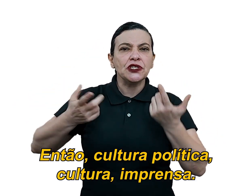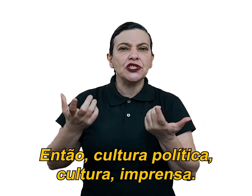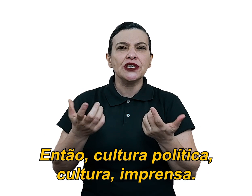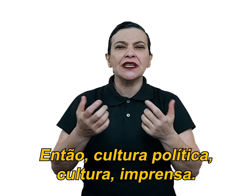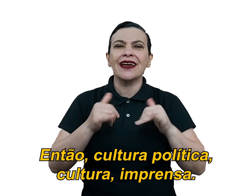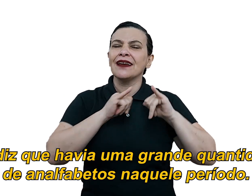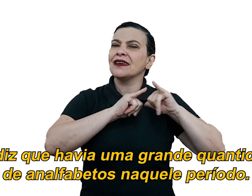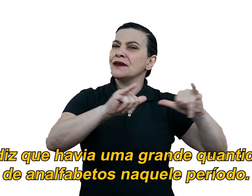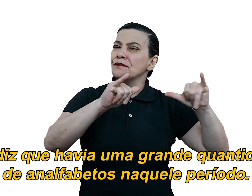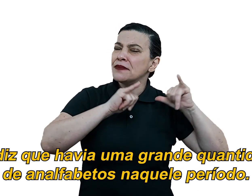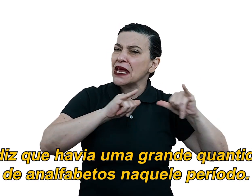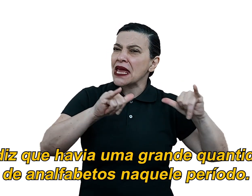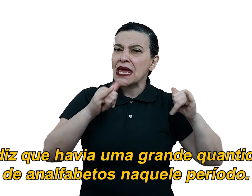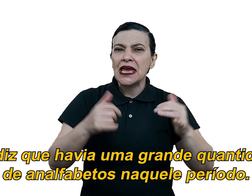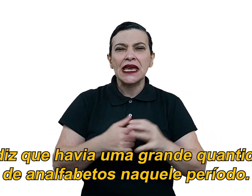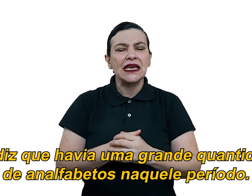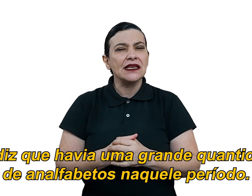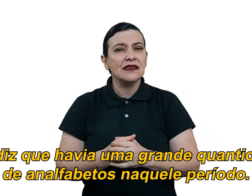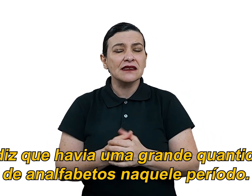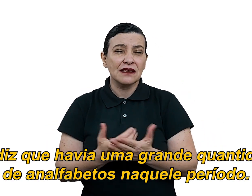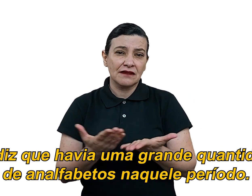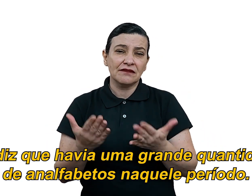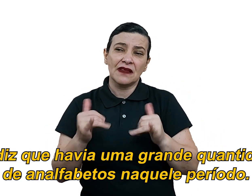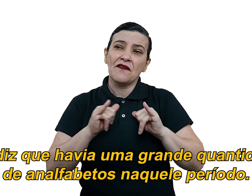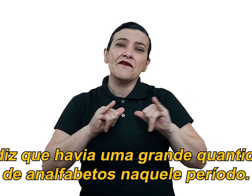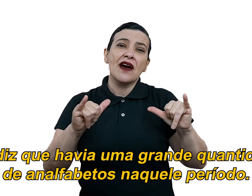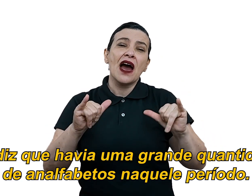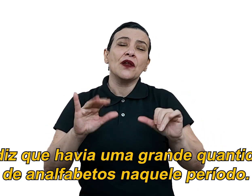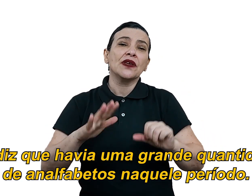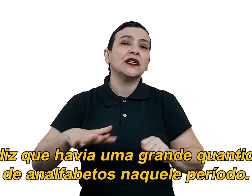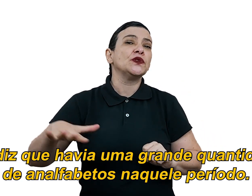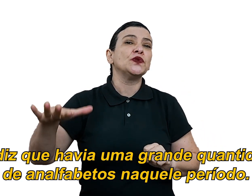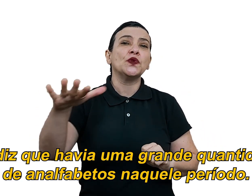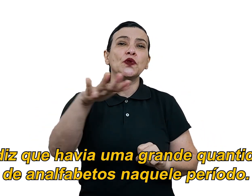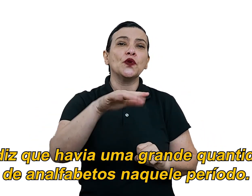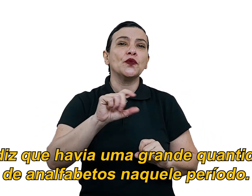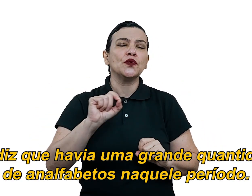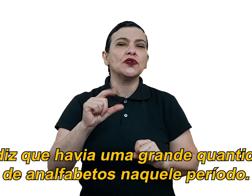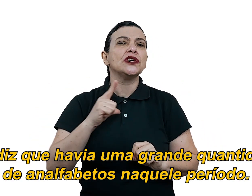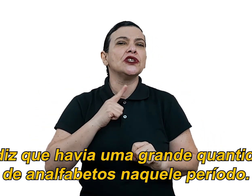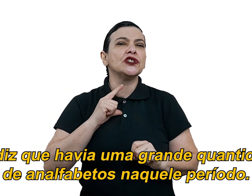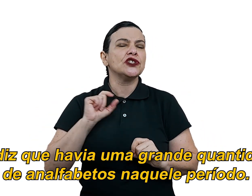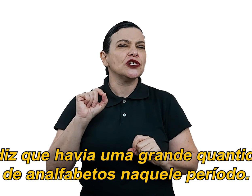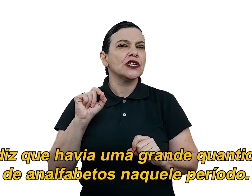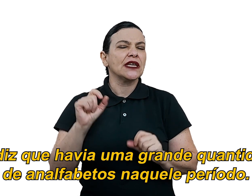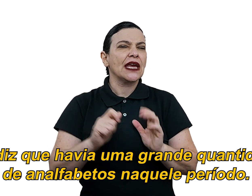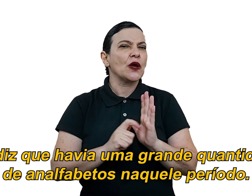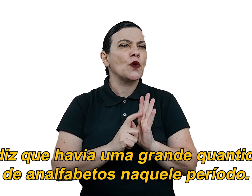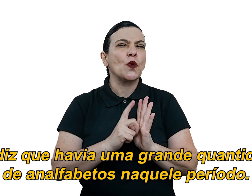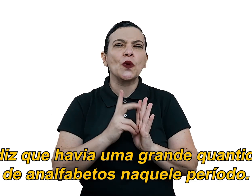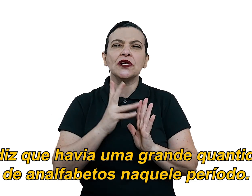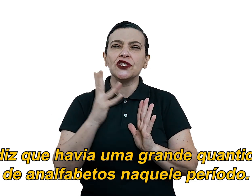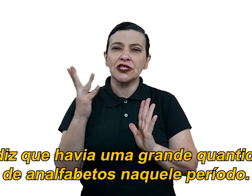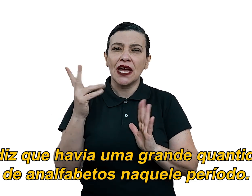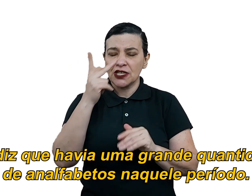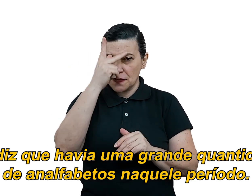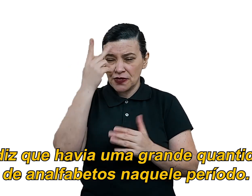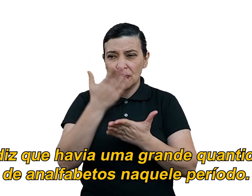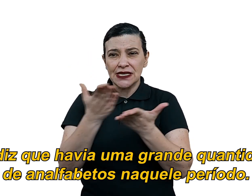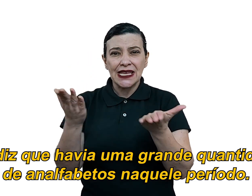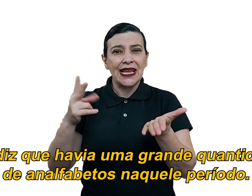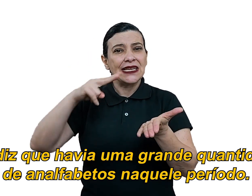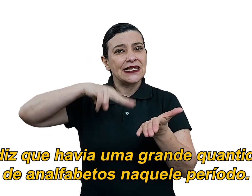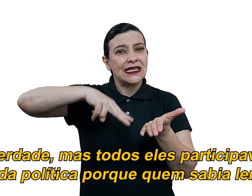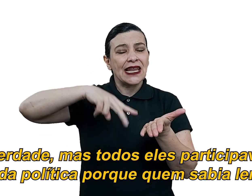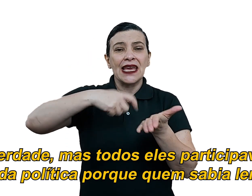cultura, imprensa. Se diz que todo mundo que havia uma grande quantidade de